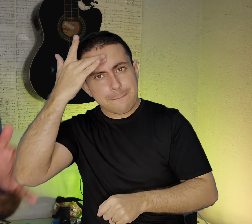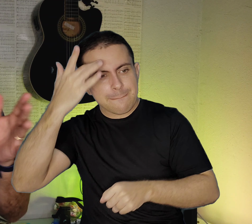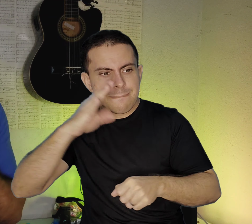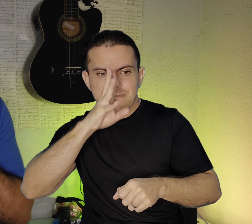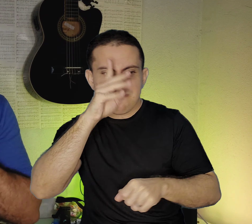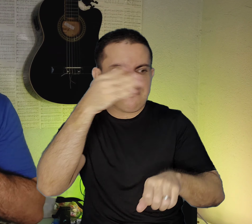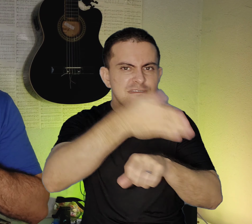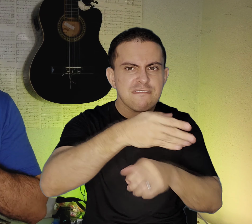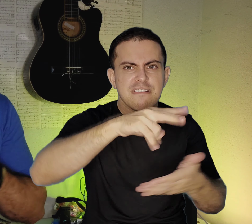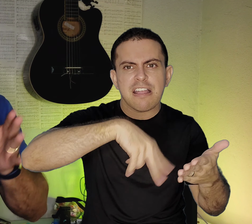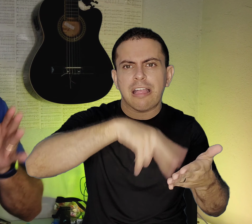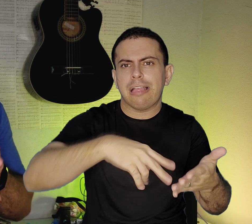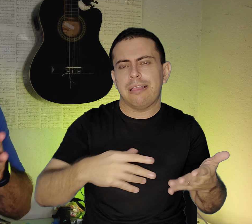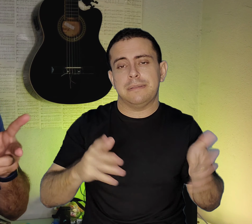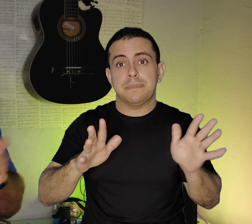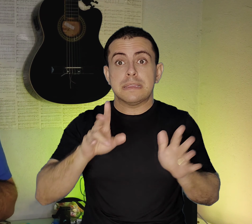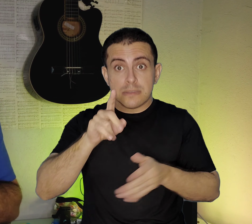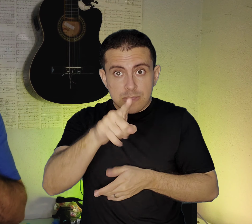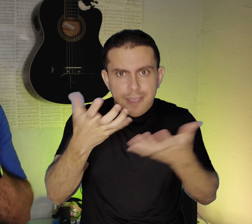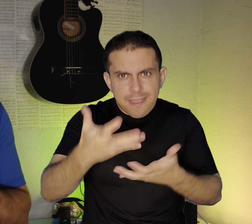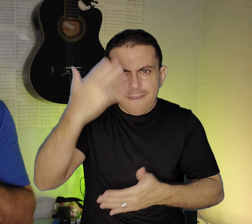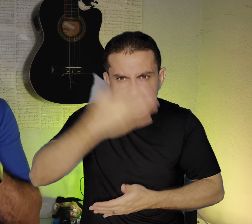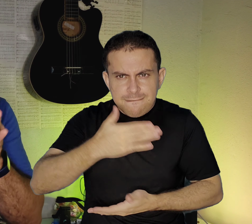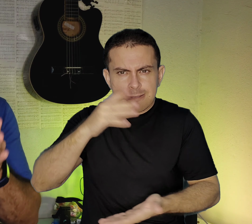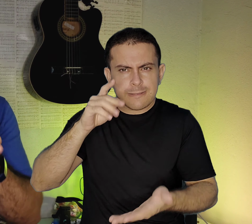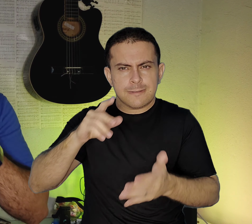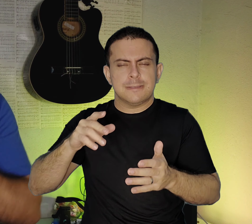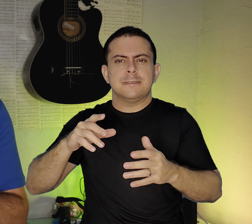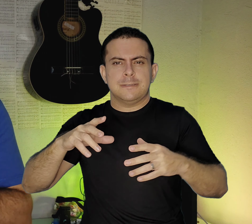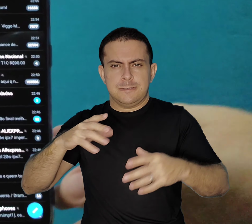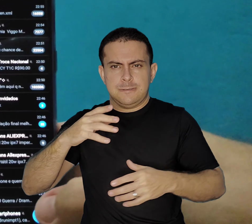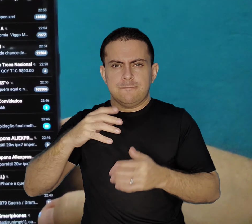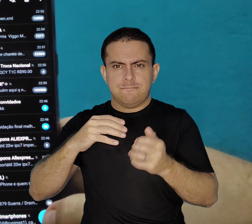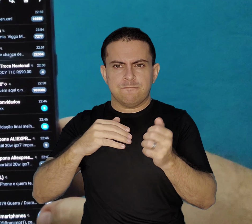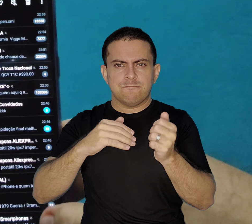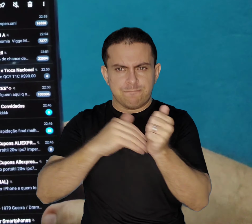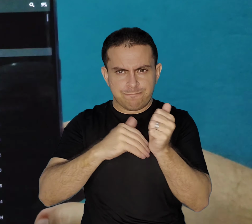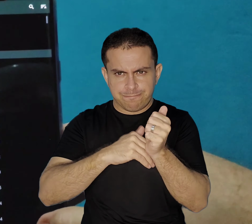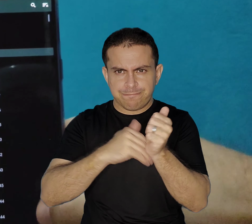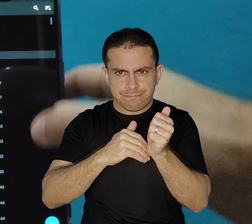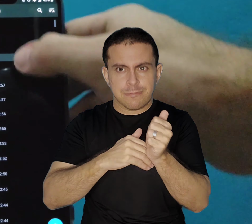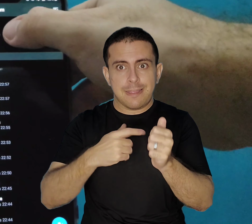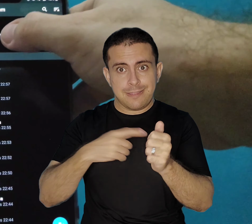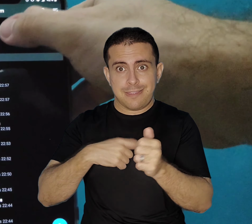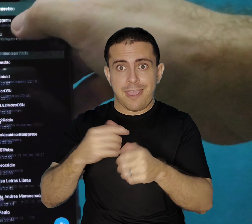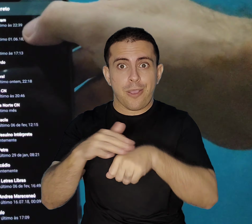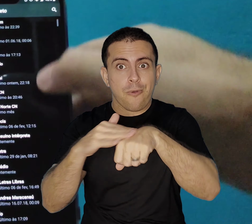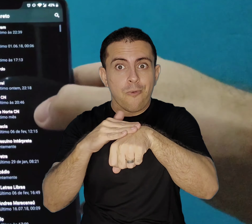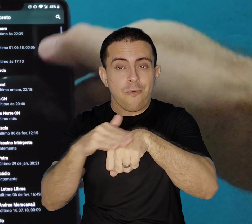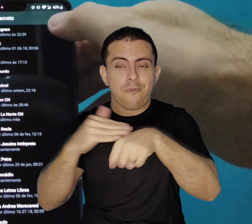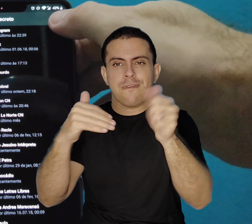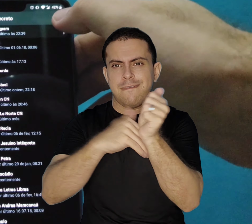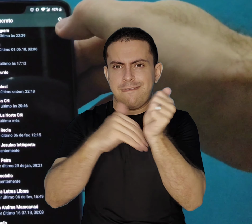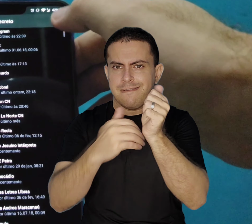se você quiser realmente ter uma mensagem bem particular Tem a opção do chat secreto Como assim? Você vai criar um chat secreto